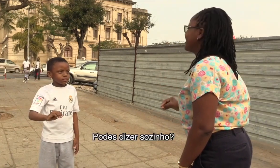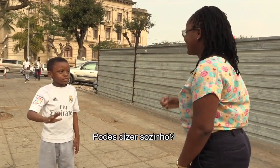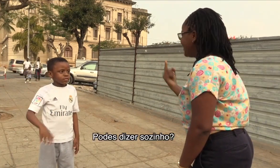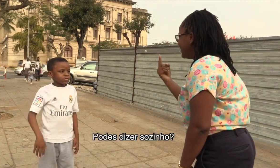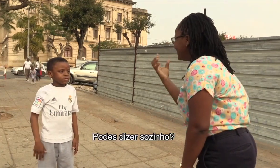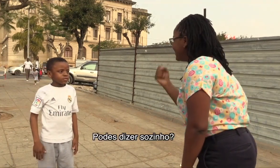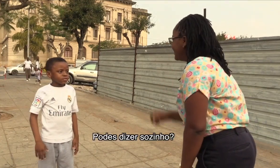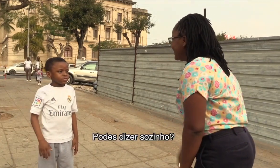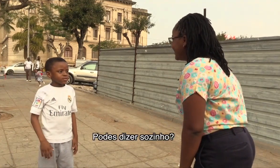Pode dizer sozinho?